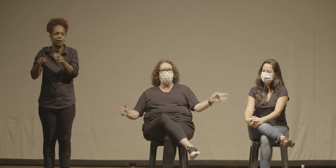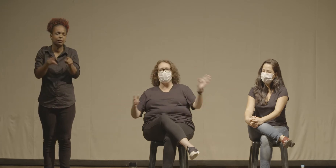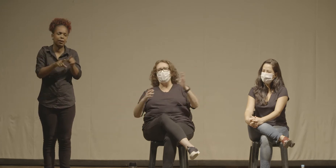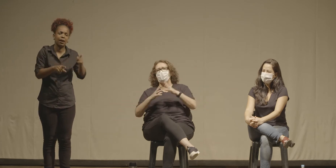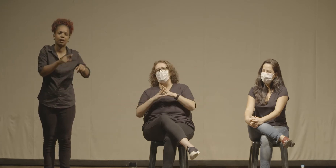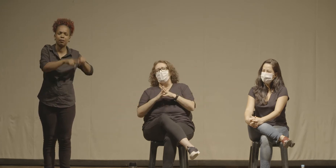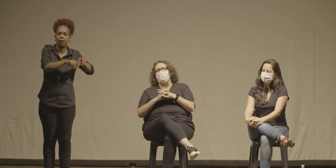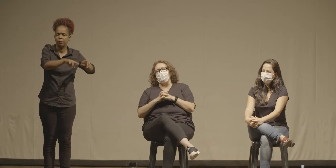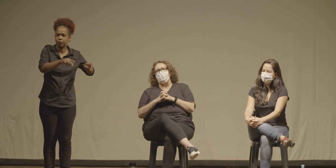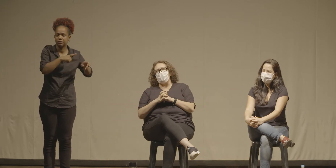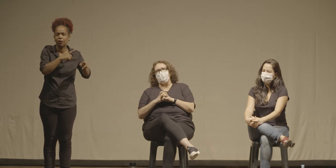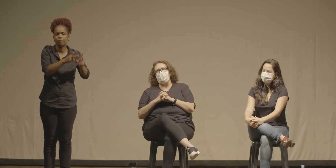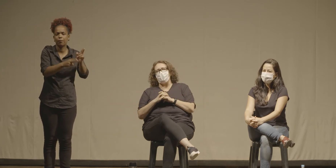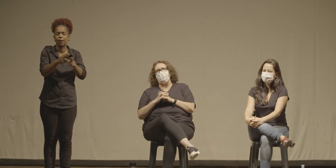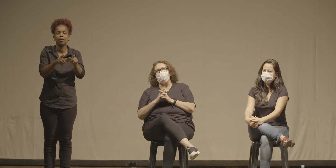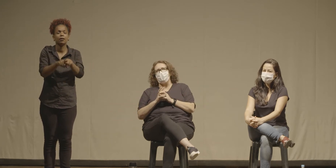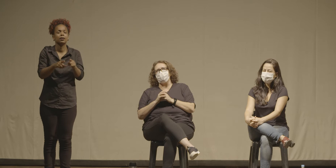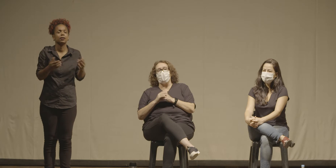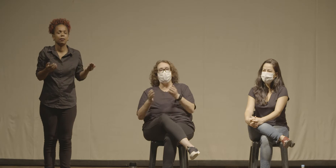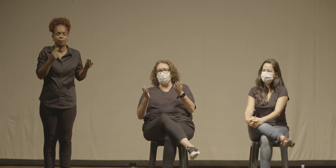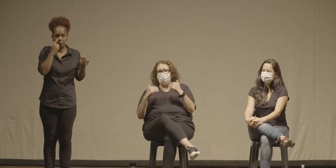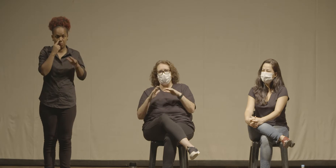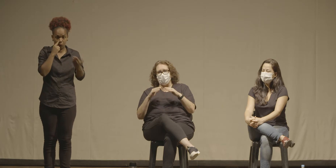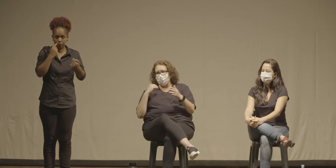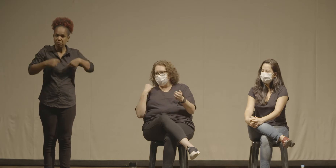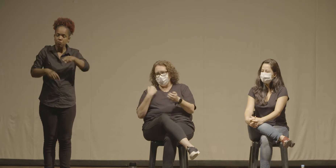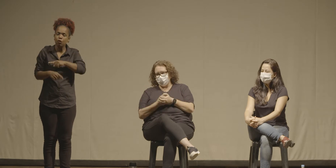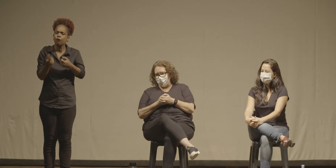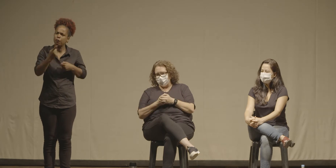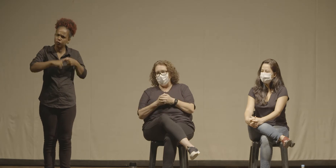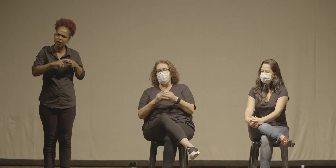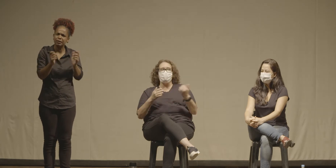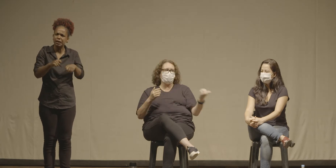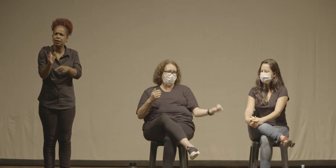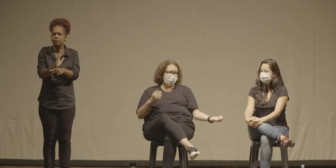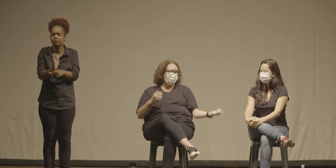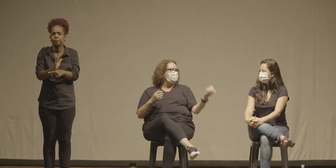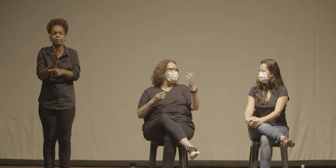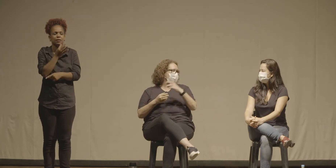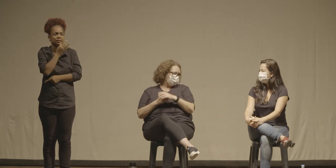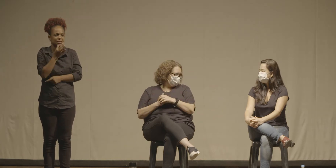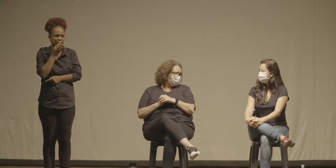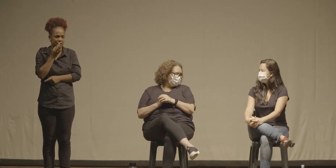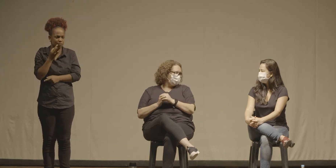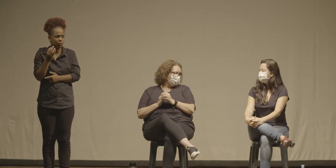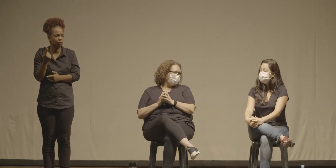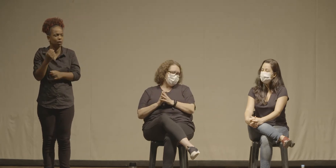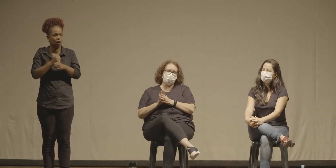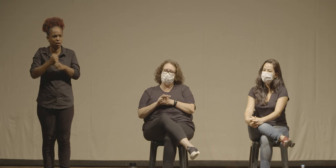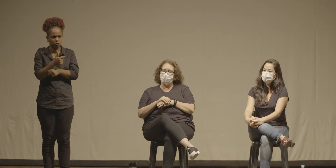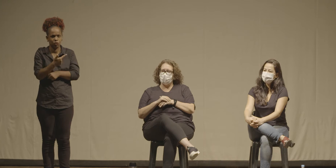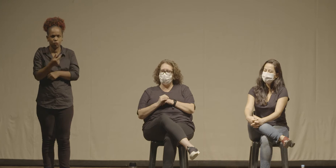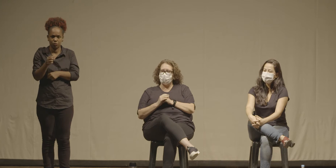fez em produção. E aí a gente, bom, então vamos voltar e vamos filmar. Aí em setembro de 2019, né,